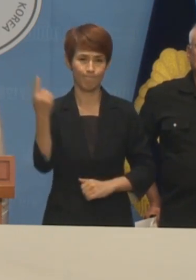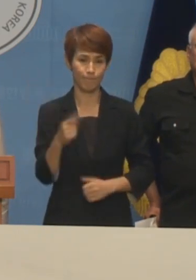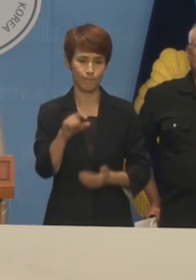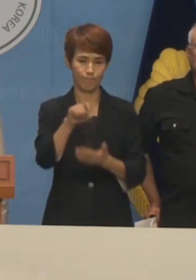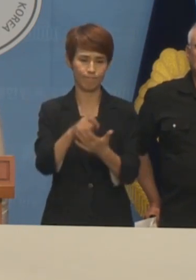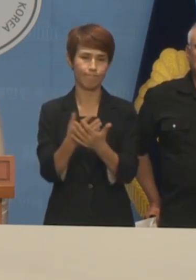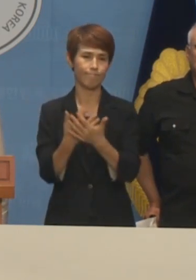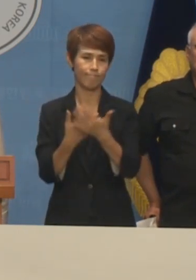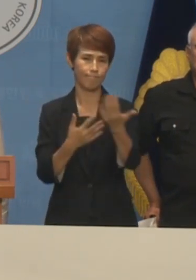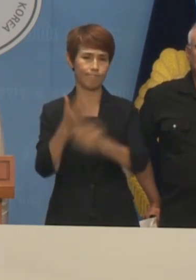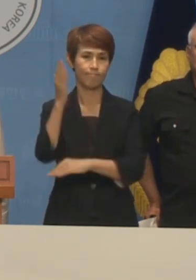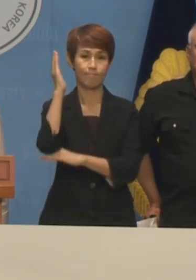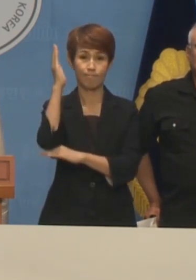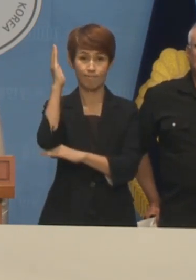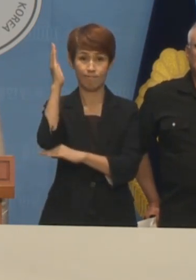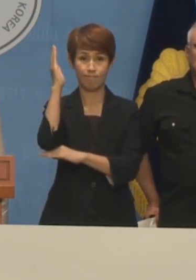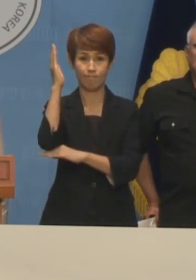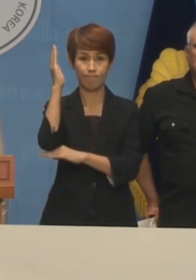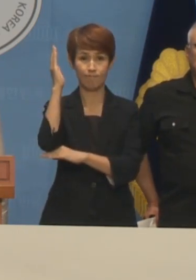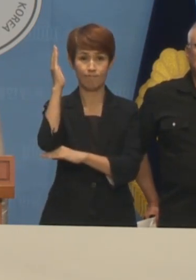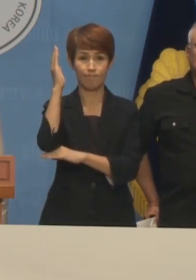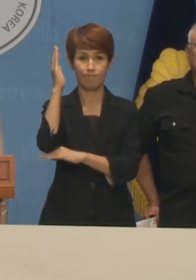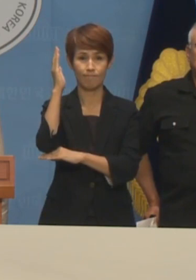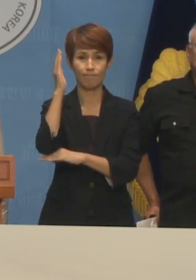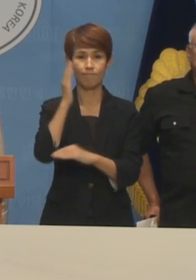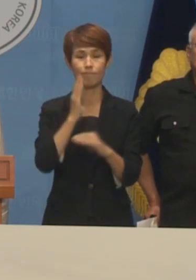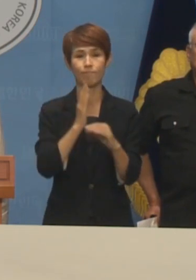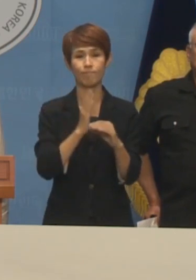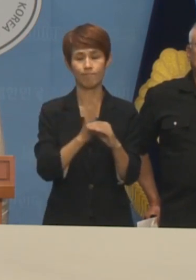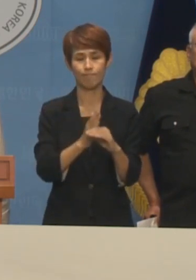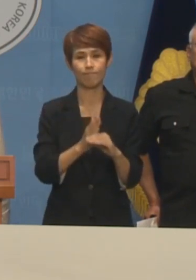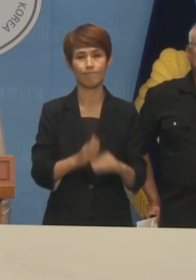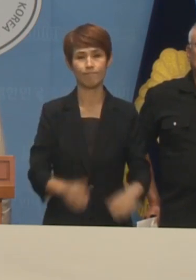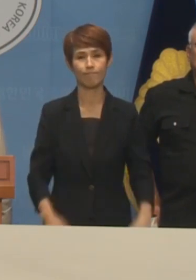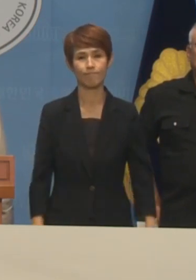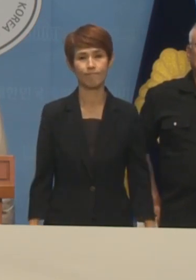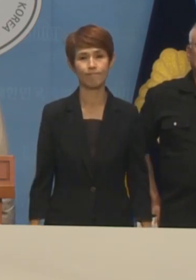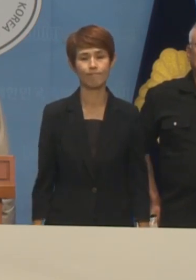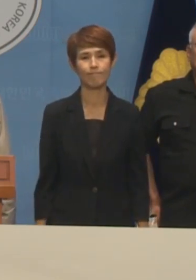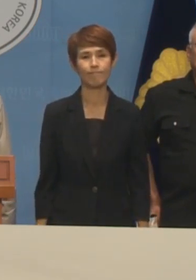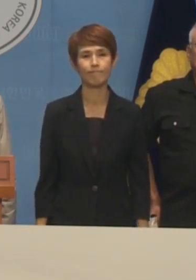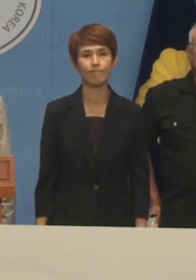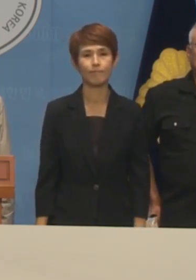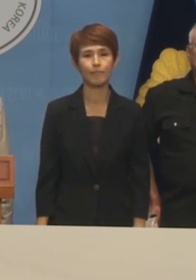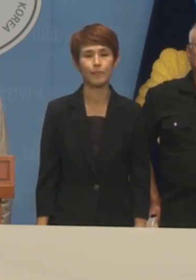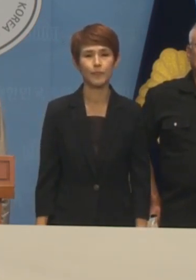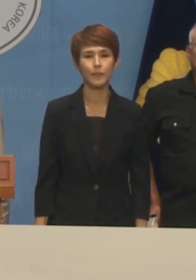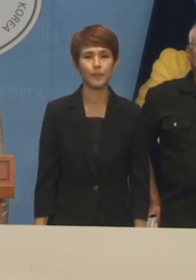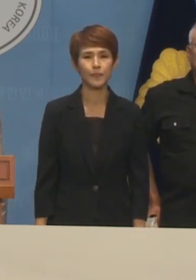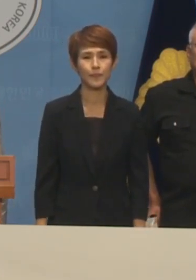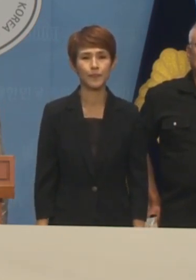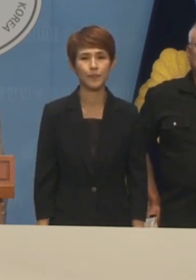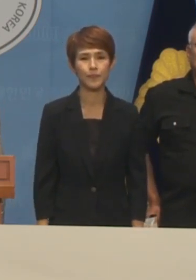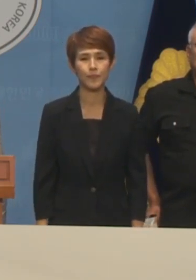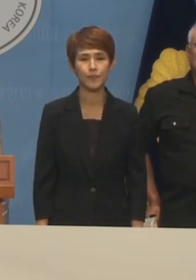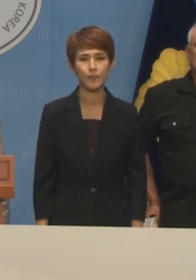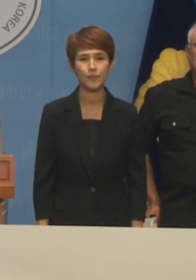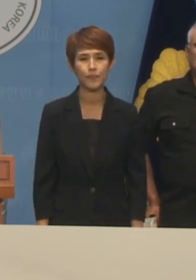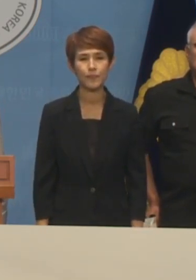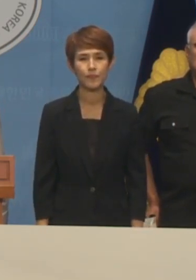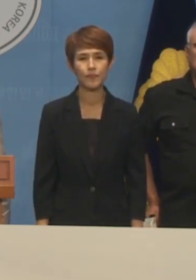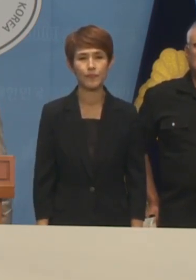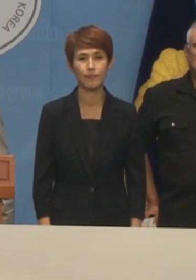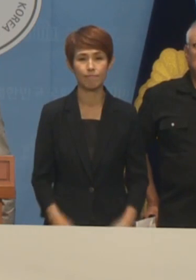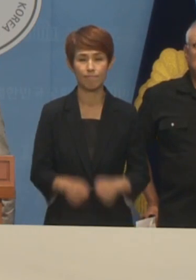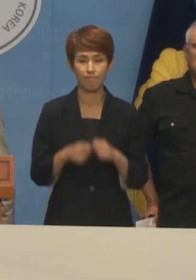기자회견을 이렇게 장소를 우리가 마련하게 됐다는 말씀을 드리면서 자세한 내용은